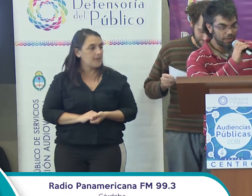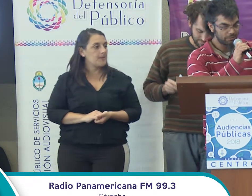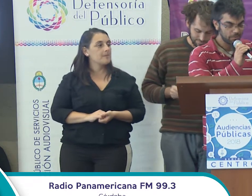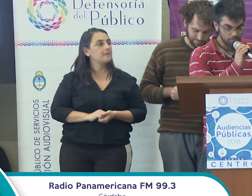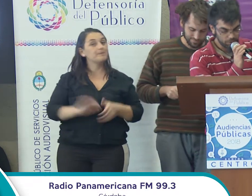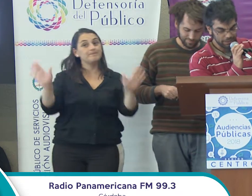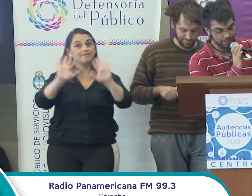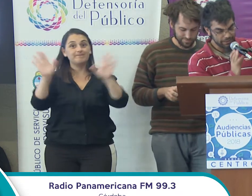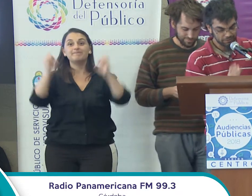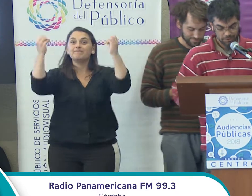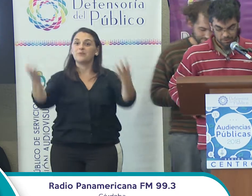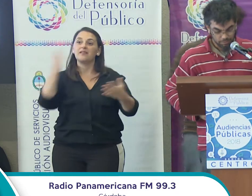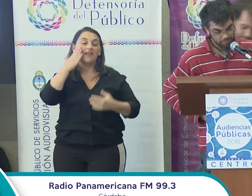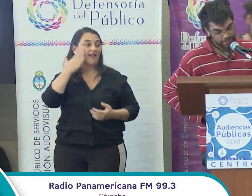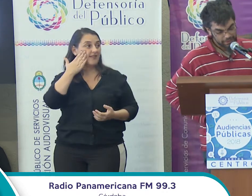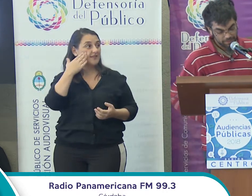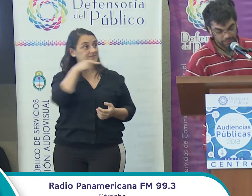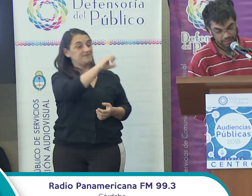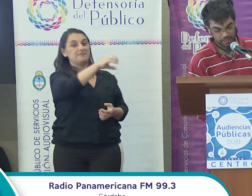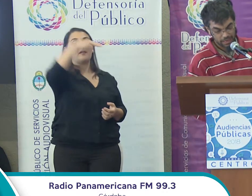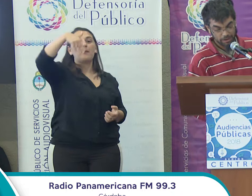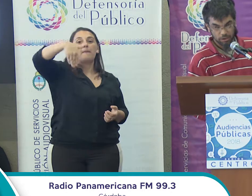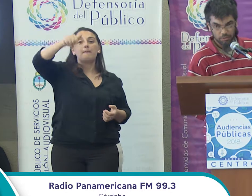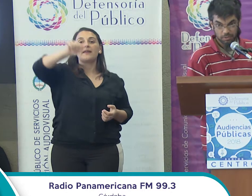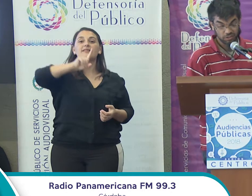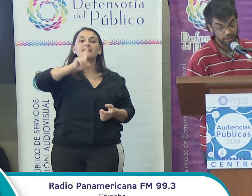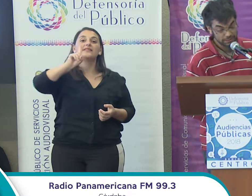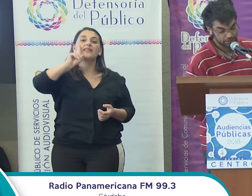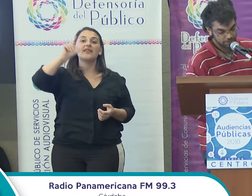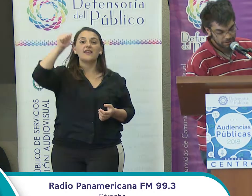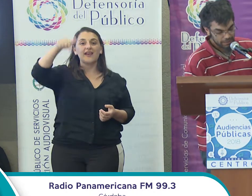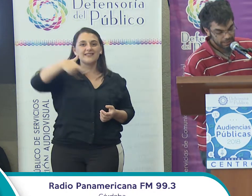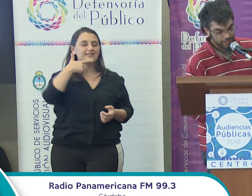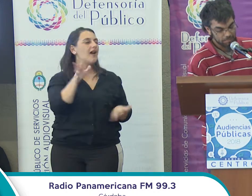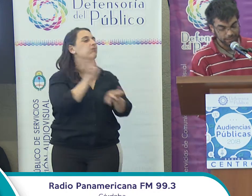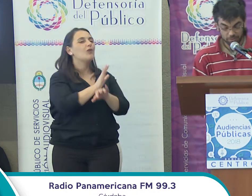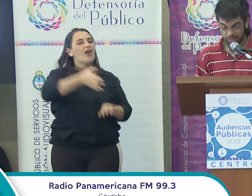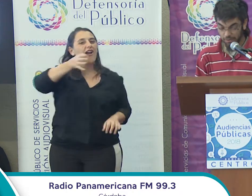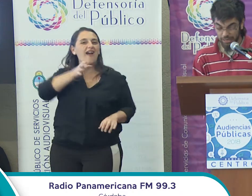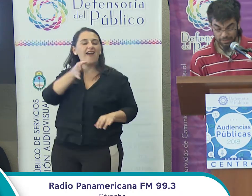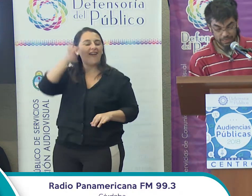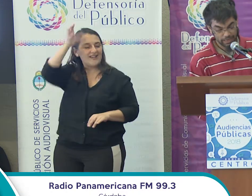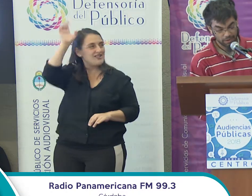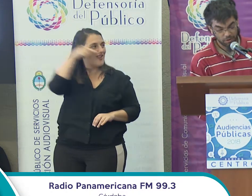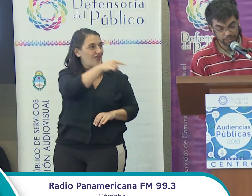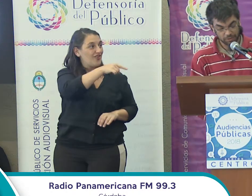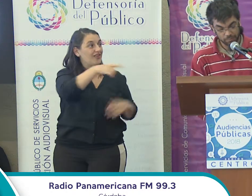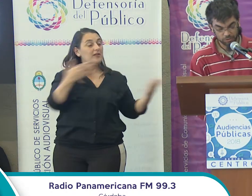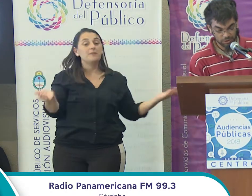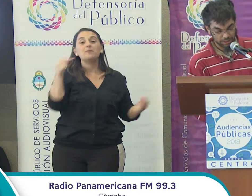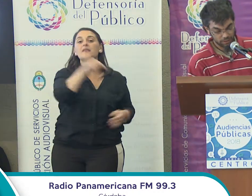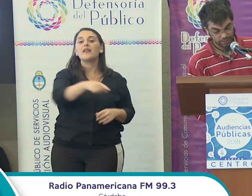hola muy buenas tardes mi nombre es matías gramajo me dicen el gallego pertenezco a radio panamericana